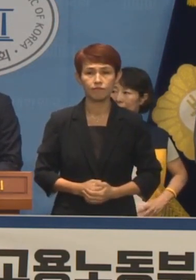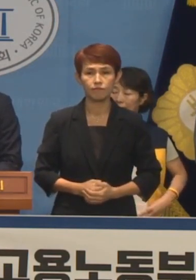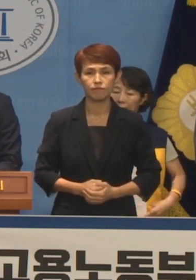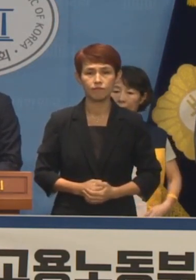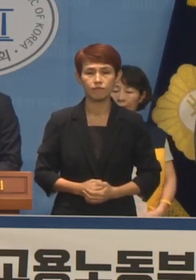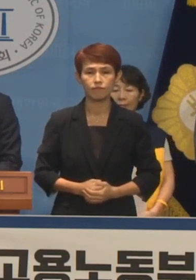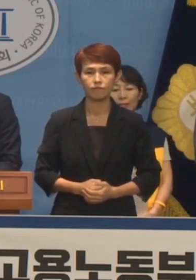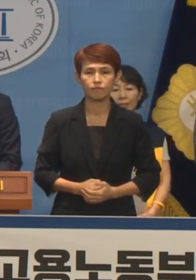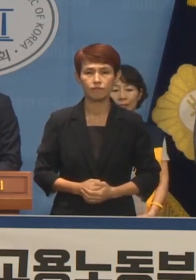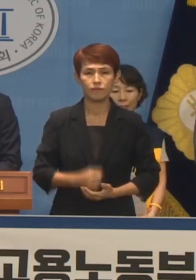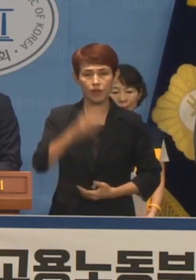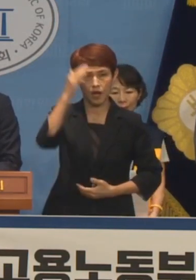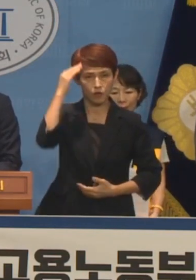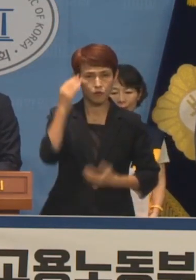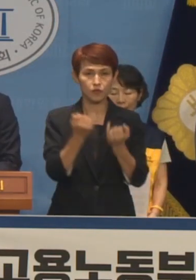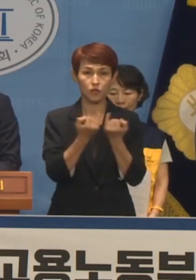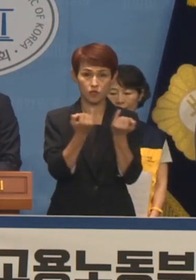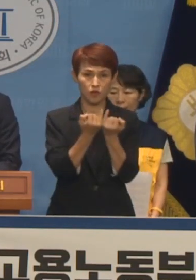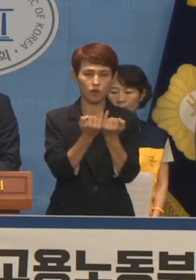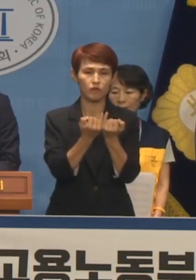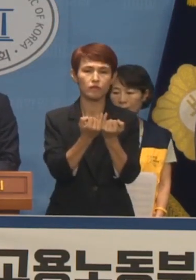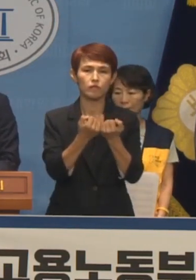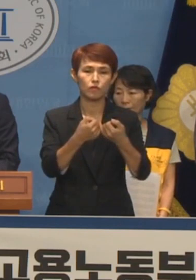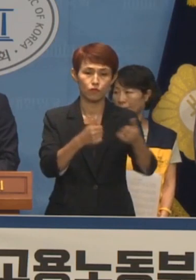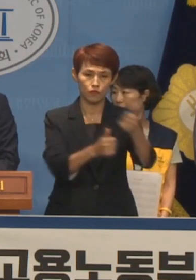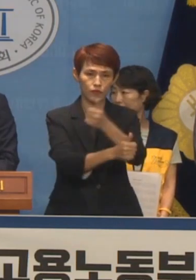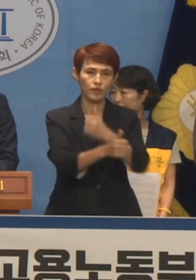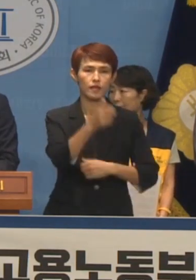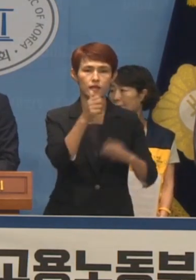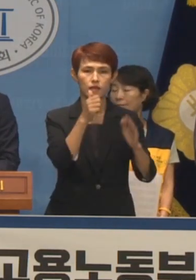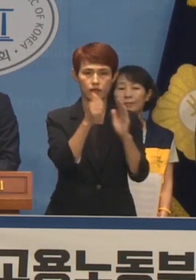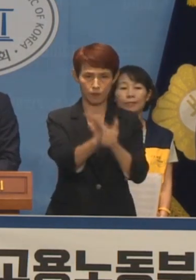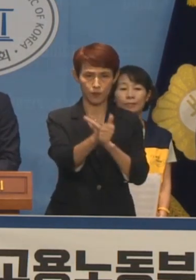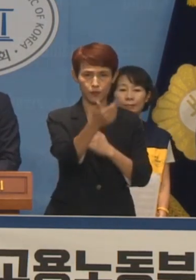최희연 한국여성민우회 공동대표님 오셨습니다.